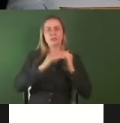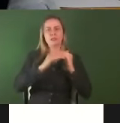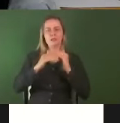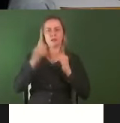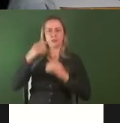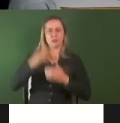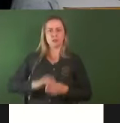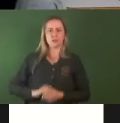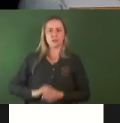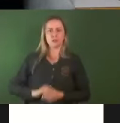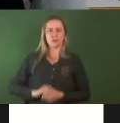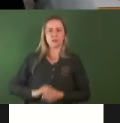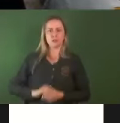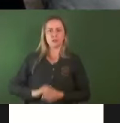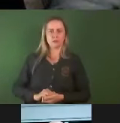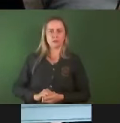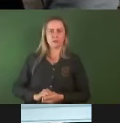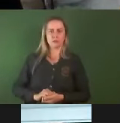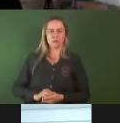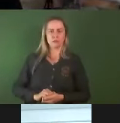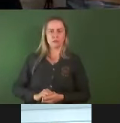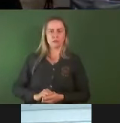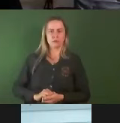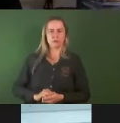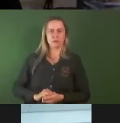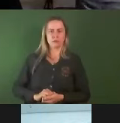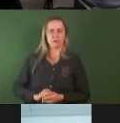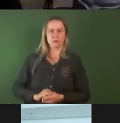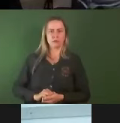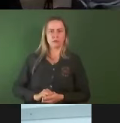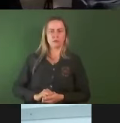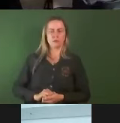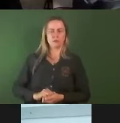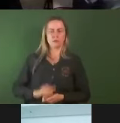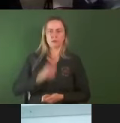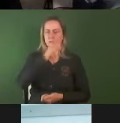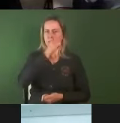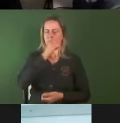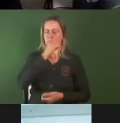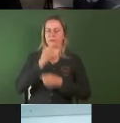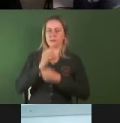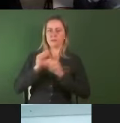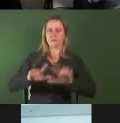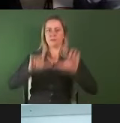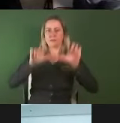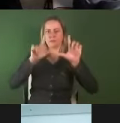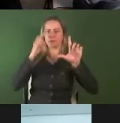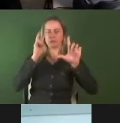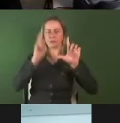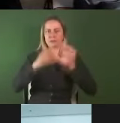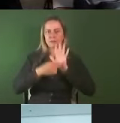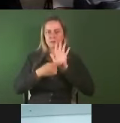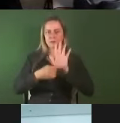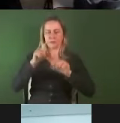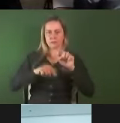muito rapidamente, porque eu estou vendo que o nosso tempo está estourado. Eu vou abrir aqui uma câmera para mostrar para vocês algum